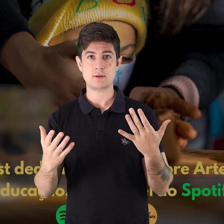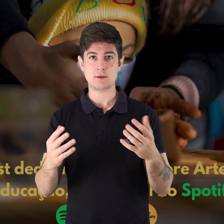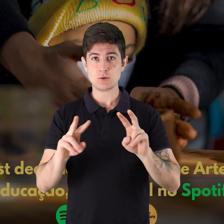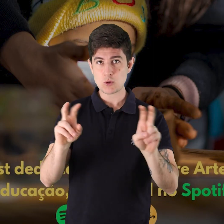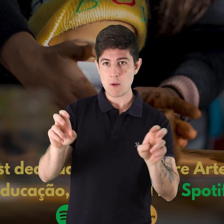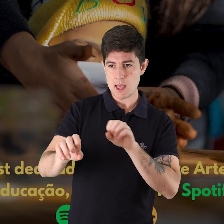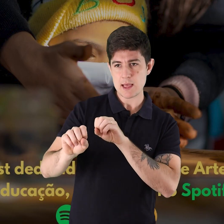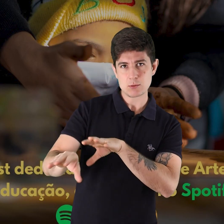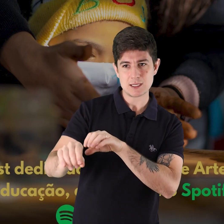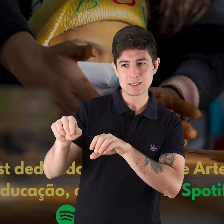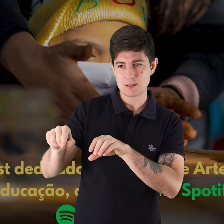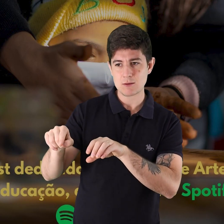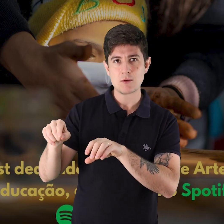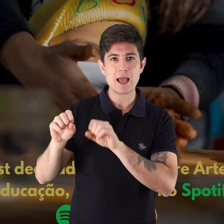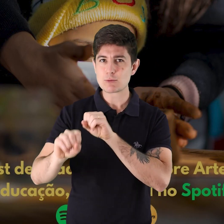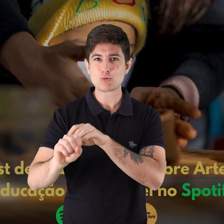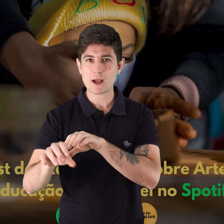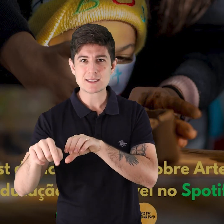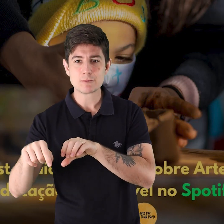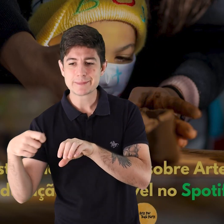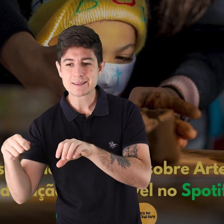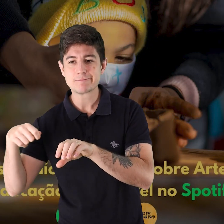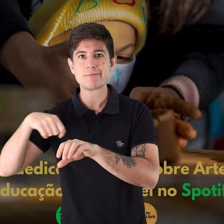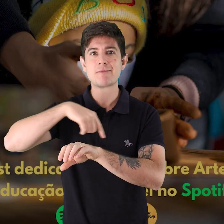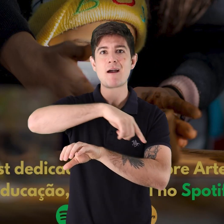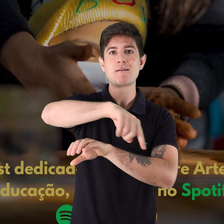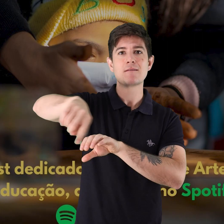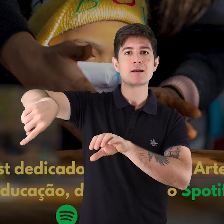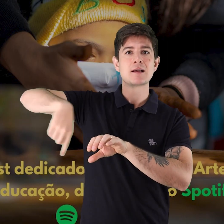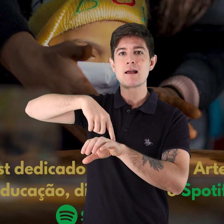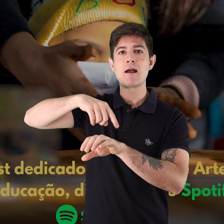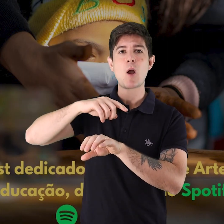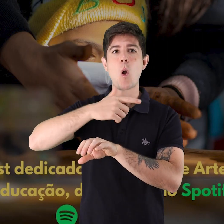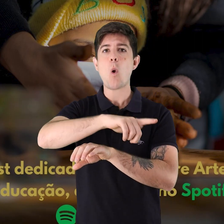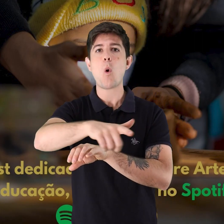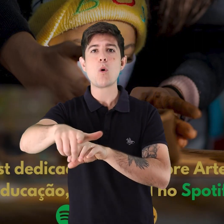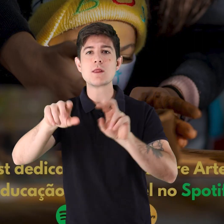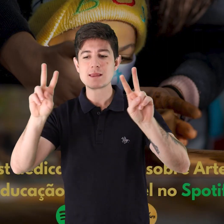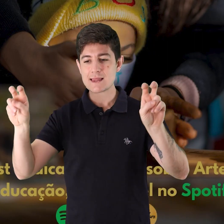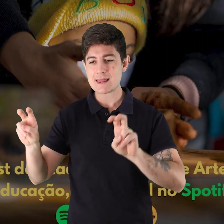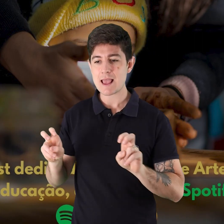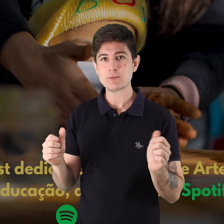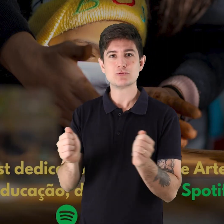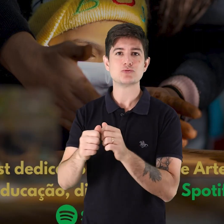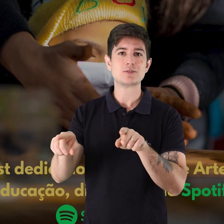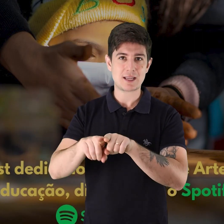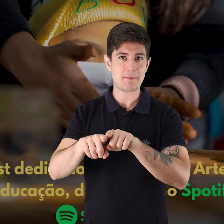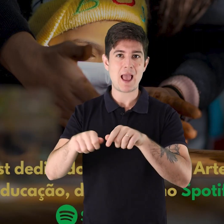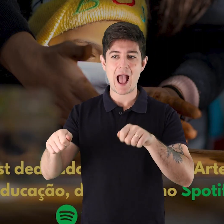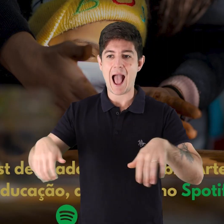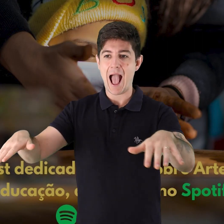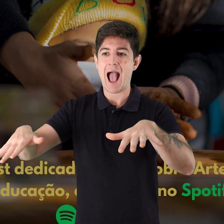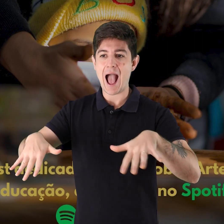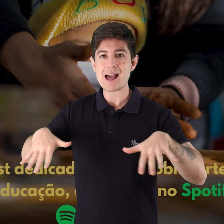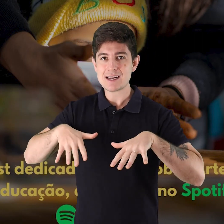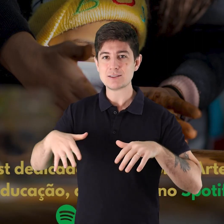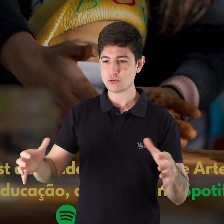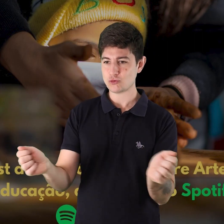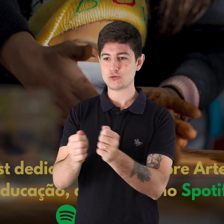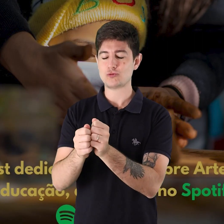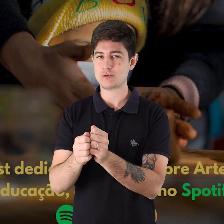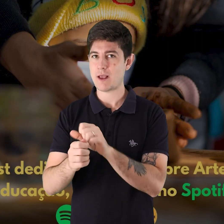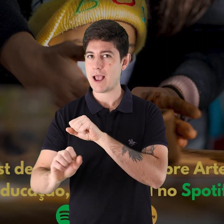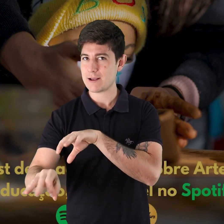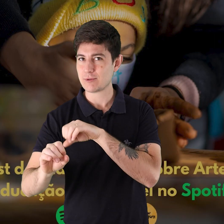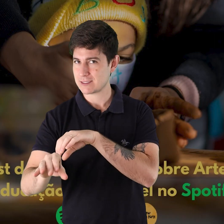na educação sem uma formação integral do ser humano. Não pode pensar numa formação só técnica. Você não pode pensar